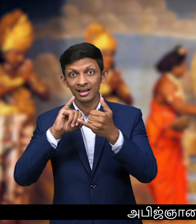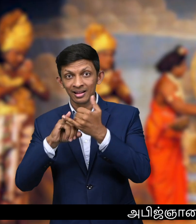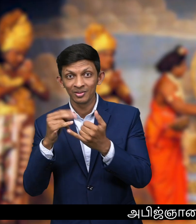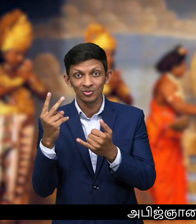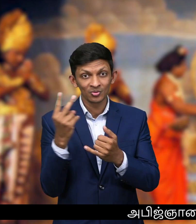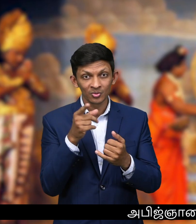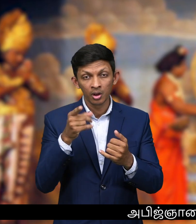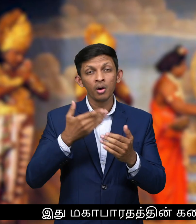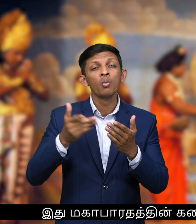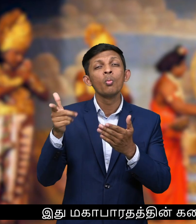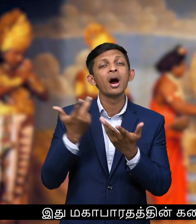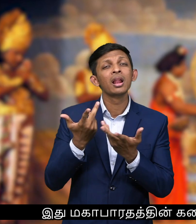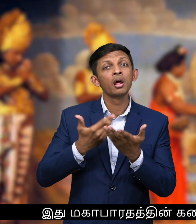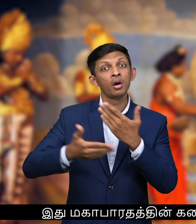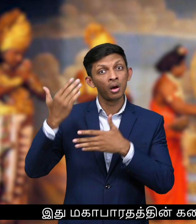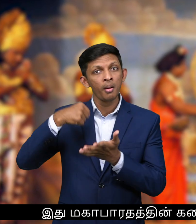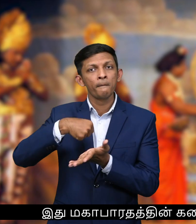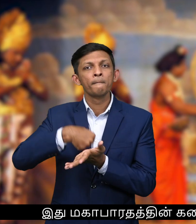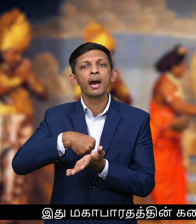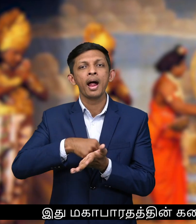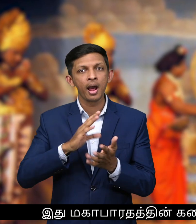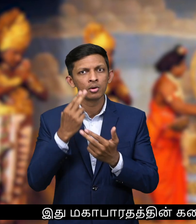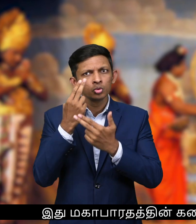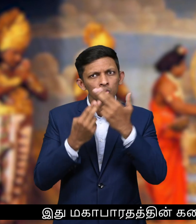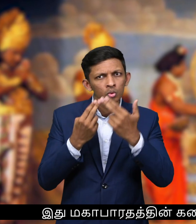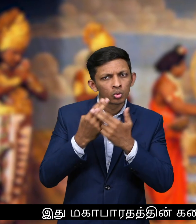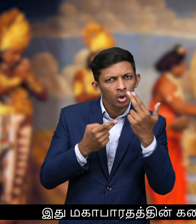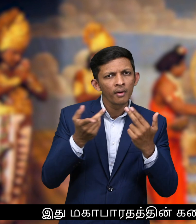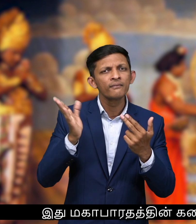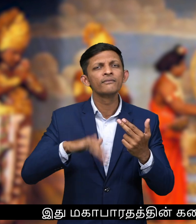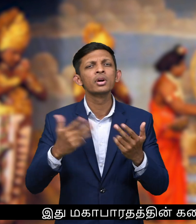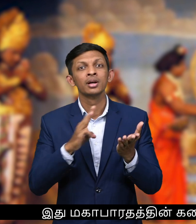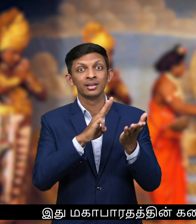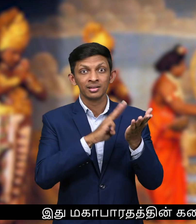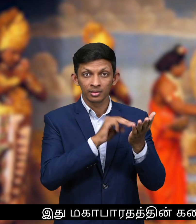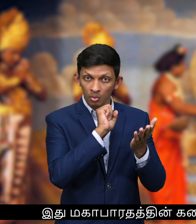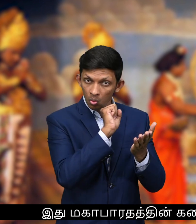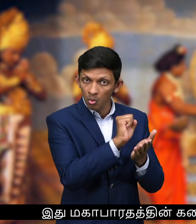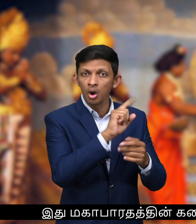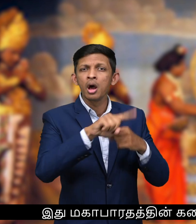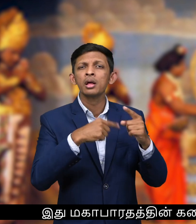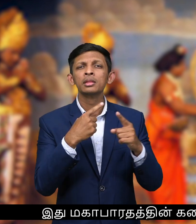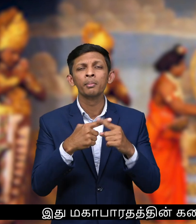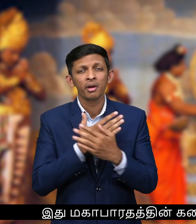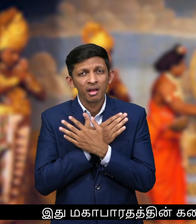சகுந்தலம் எழுதினார். இது மகாபாரதத்தின் கதையை அடிப்படையாக கொண்டது.